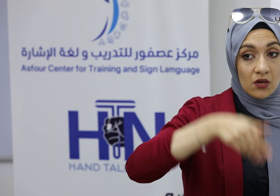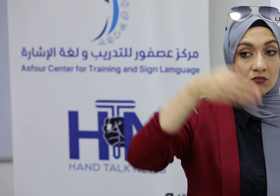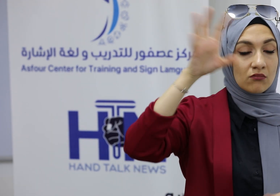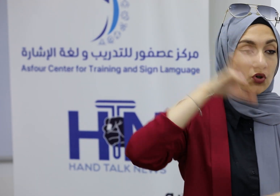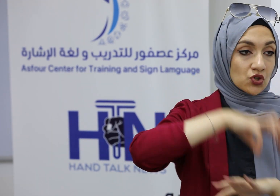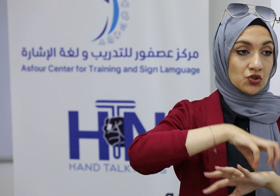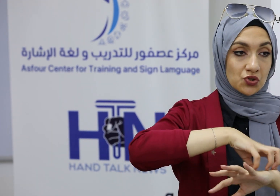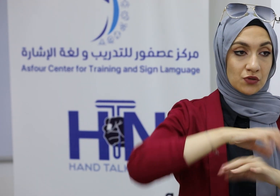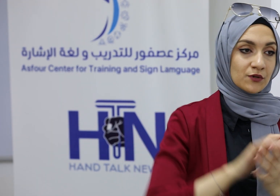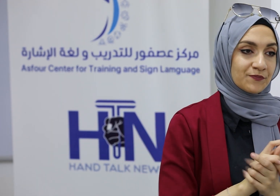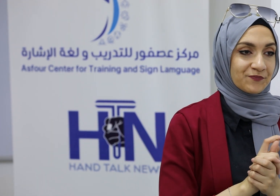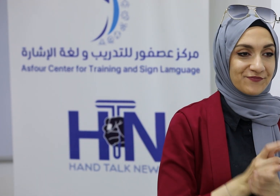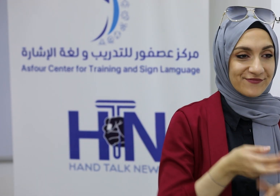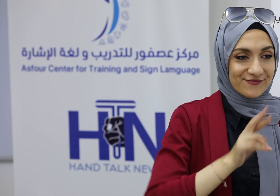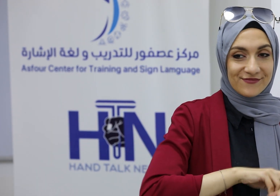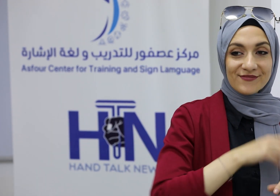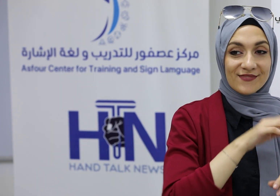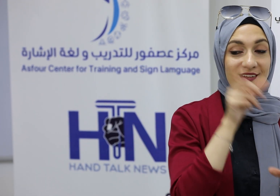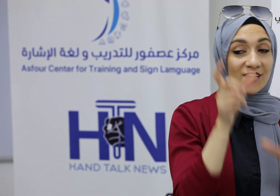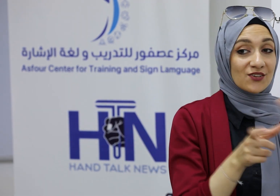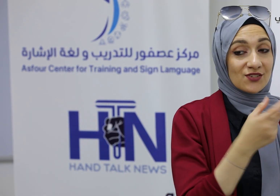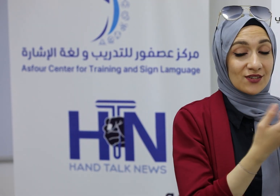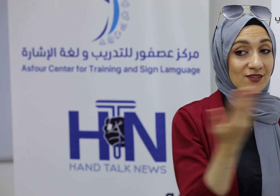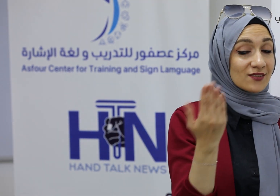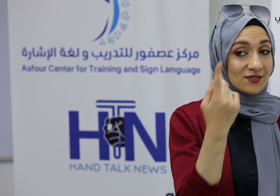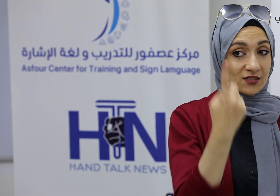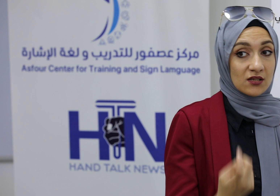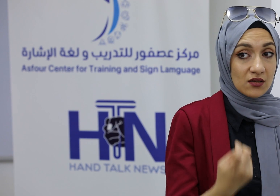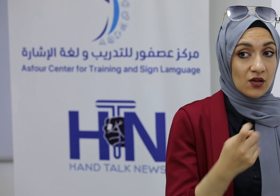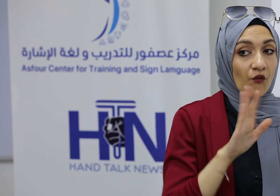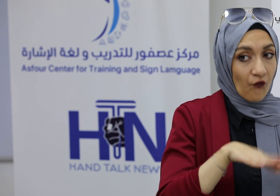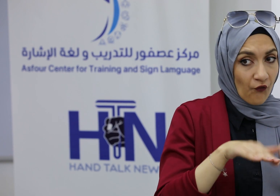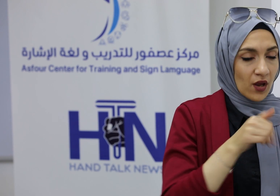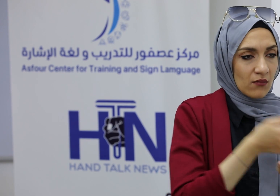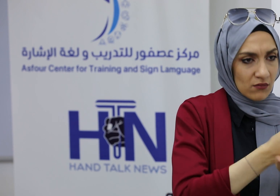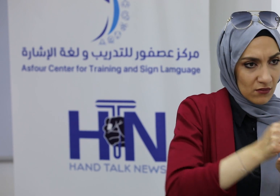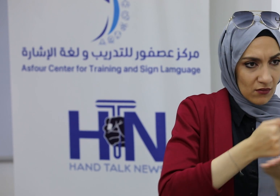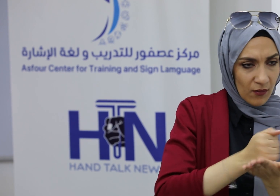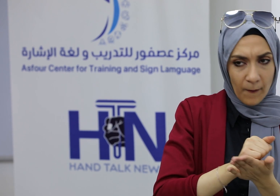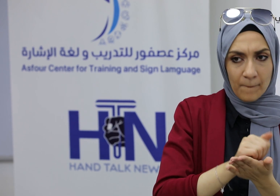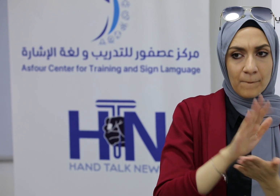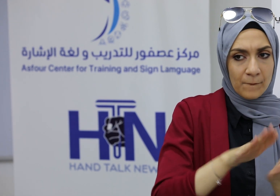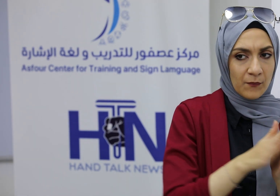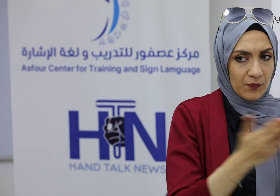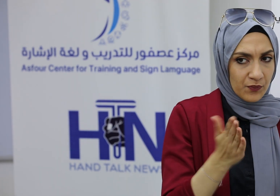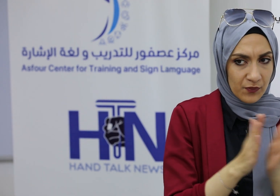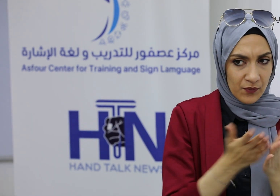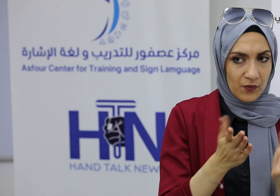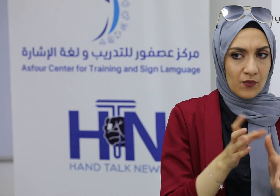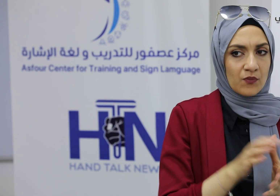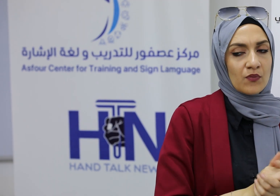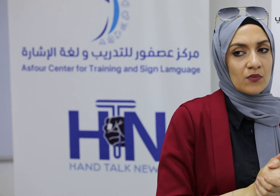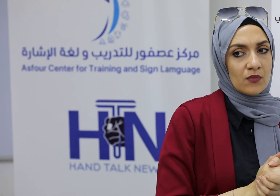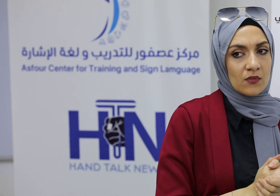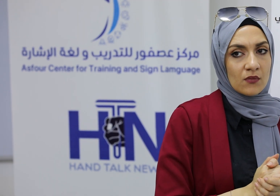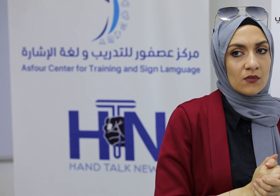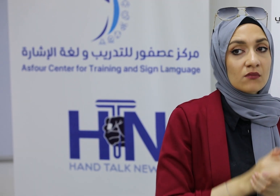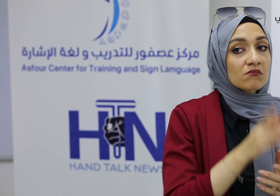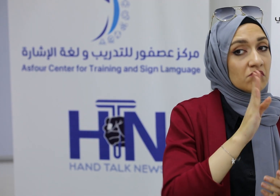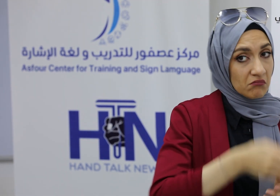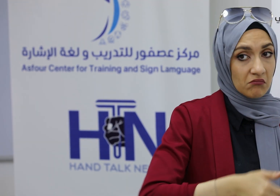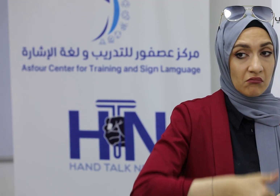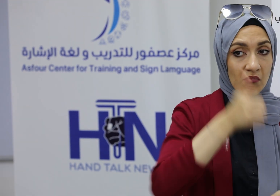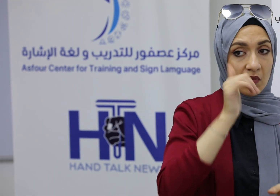برضو ذو الإعاقة يعني صاحبتي كانوا بيعطوهم من مواد معينة 100% بالثانوية العامة، فقدرت